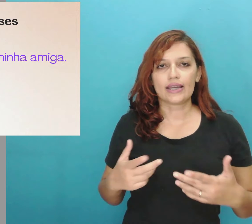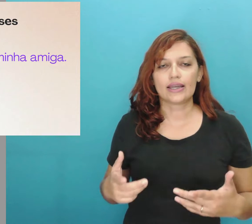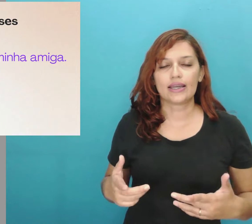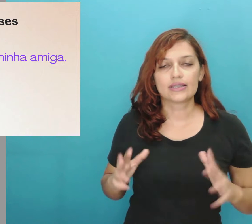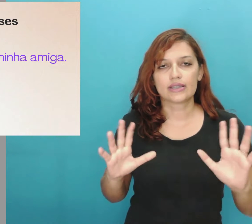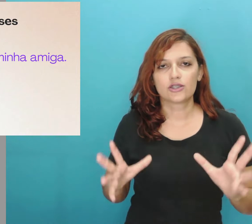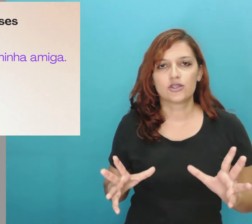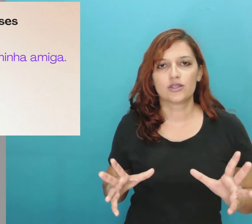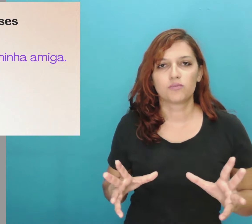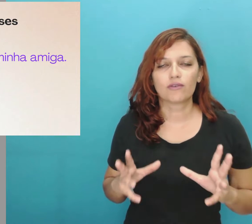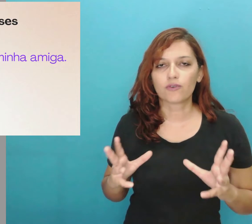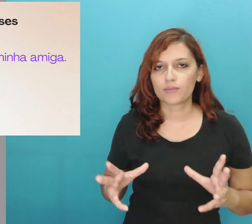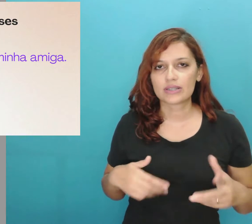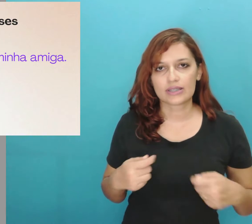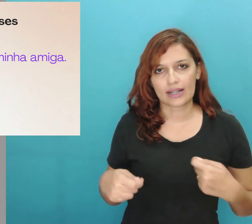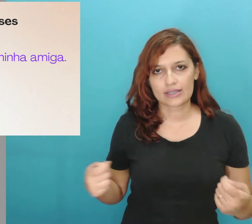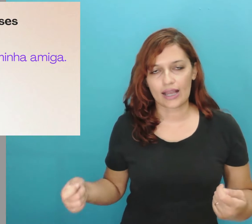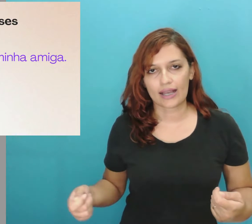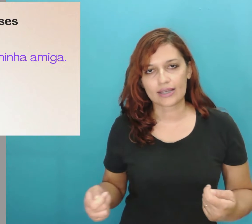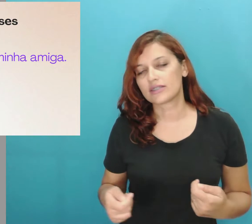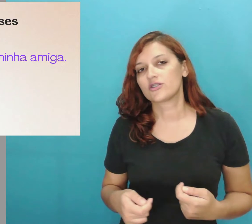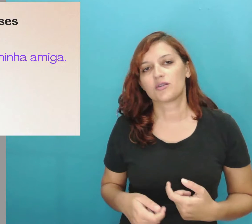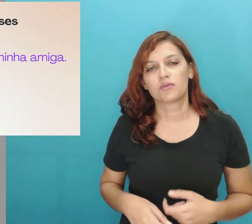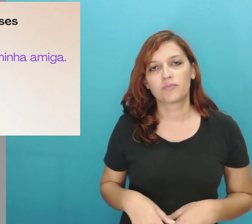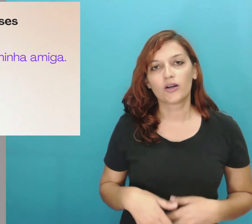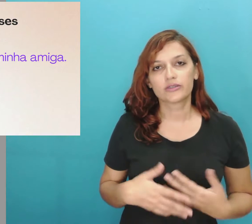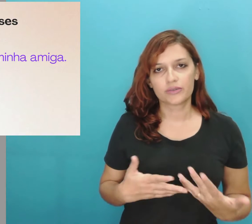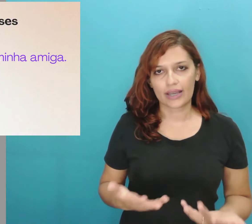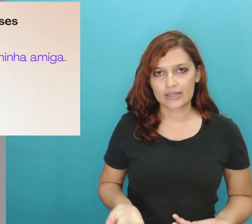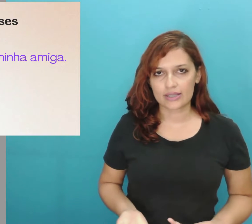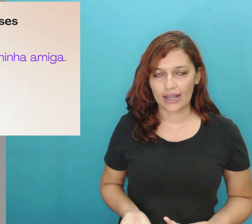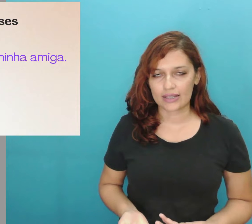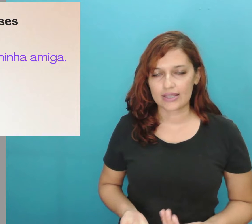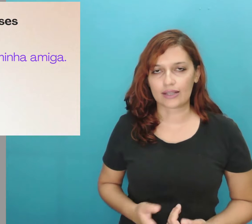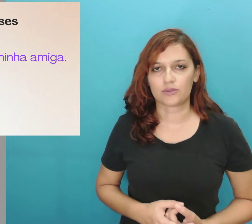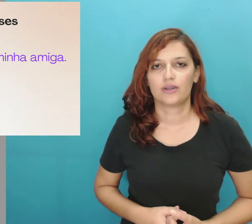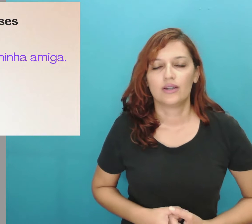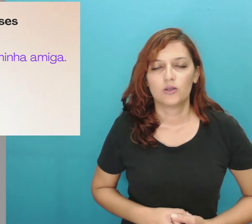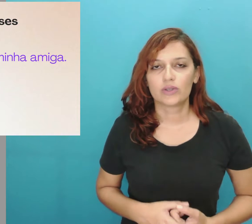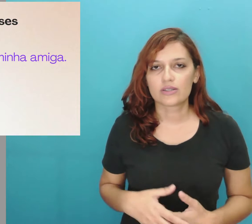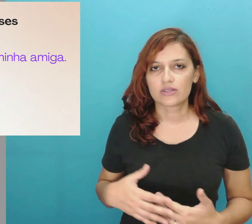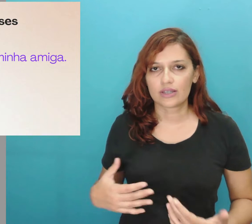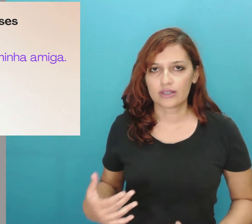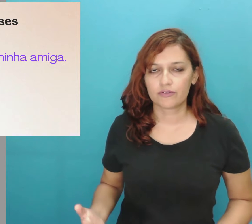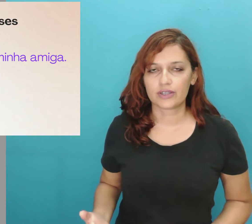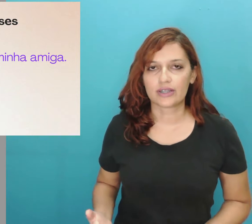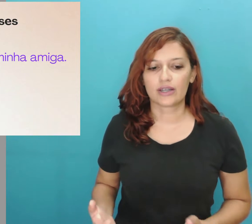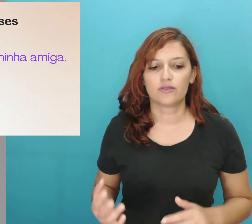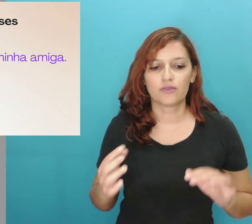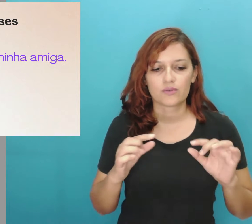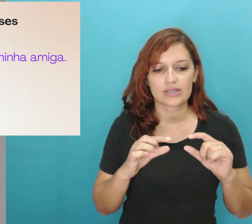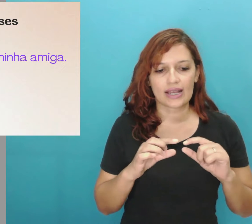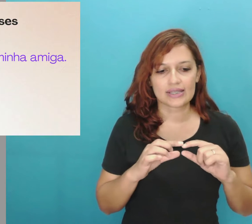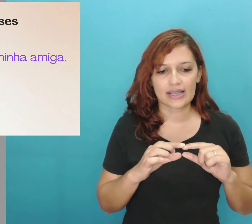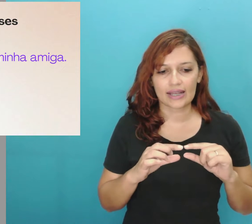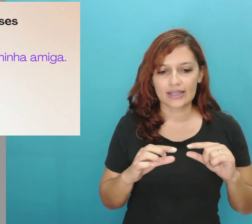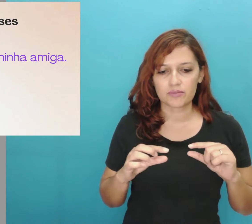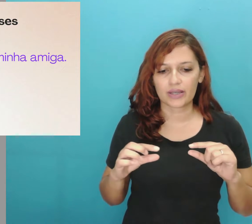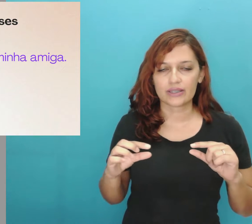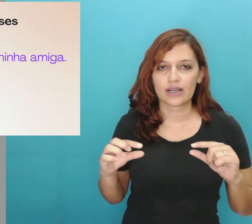Se existe uma forma de sinalizar que se chama português sinalizado. O que isso significa? Eu vou usar exatamente a